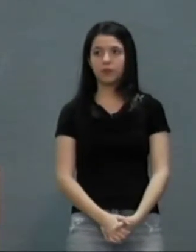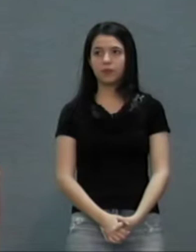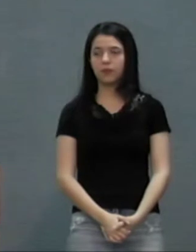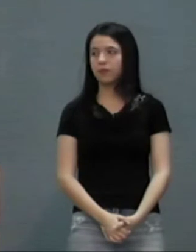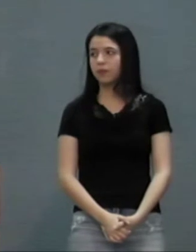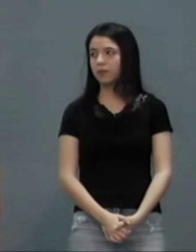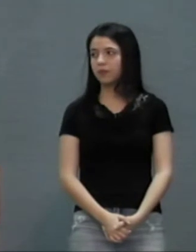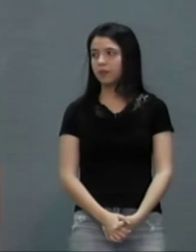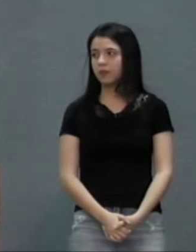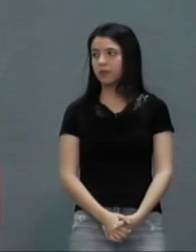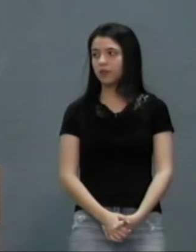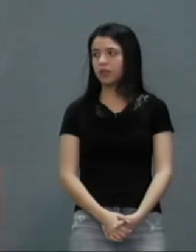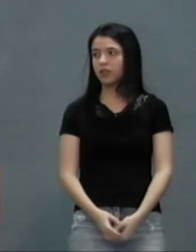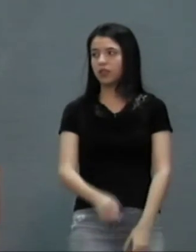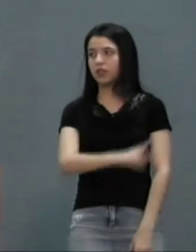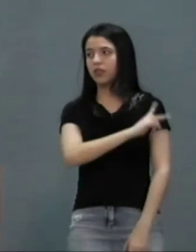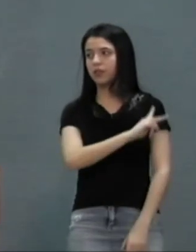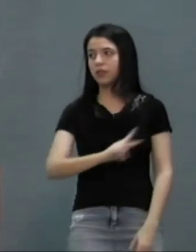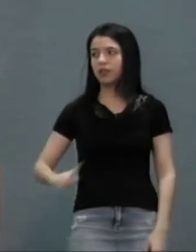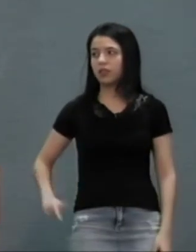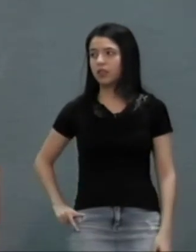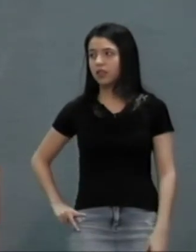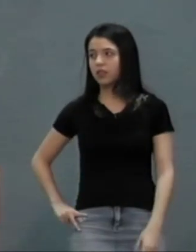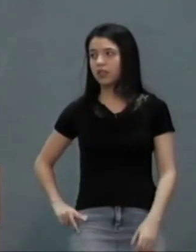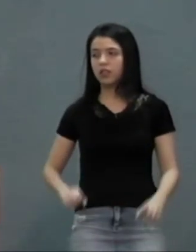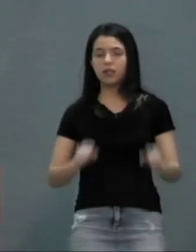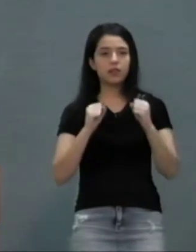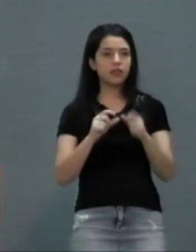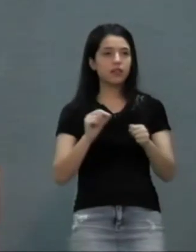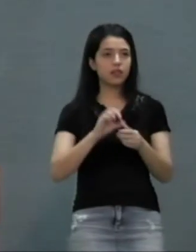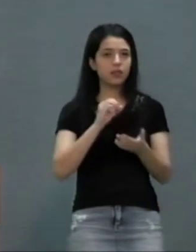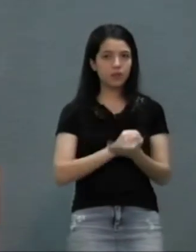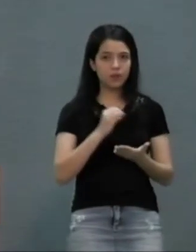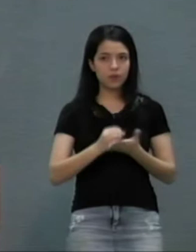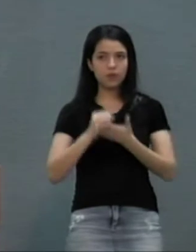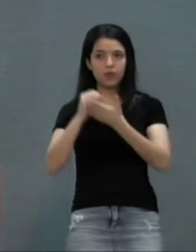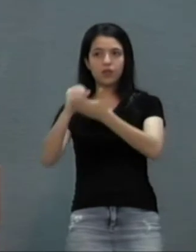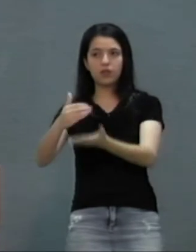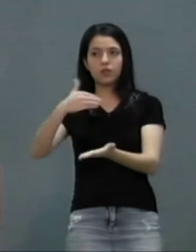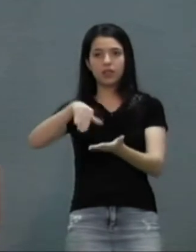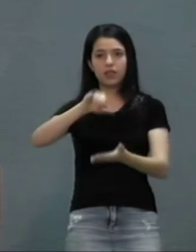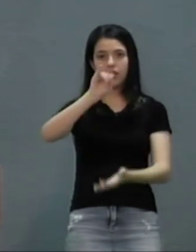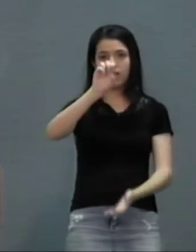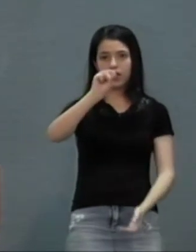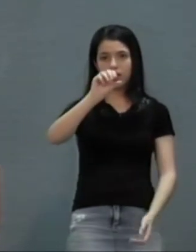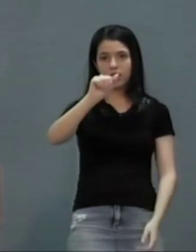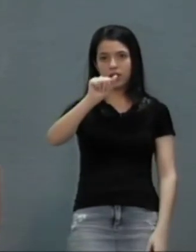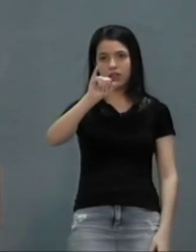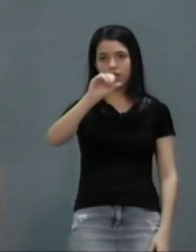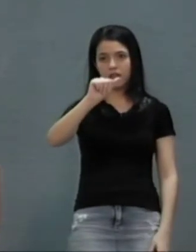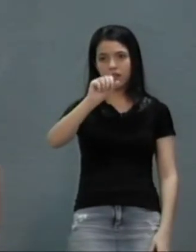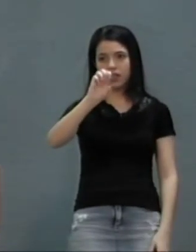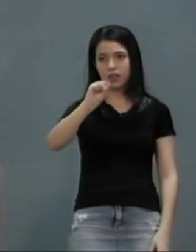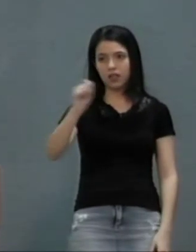Queria também, presidente, se você pudesse nos enviar um ofício para o nosso secretário Isaías, que nós estamos aguardando o retorno ali